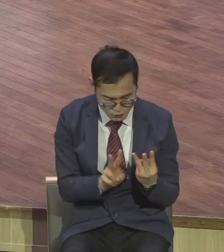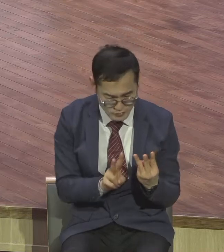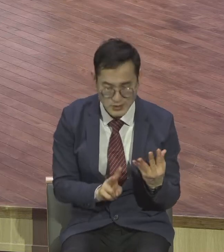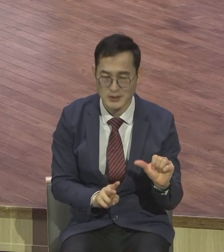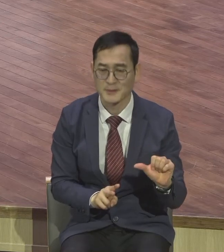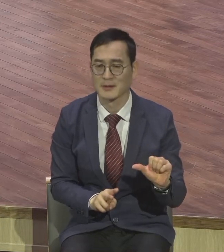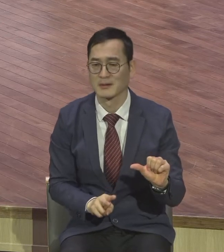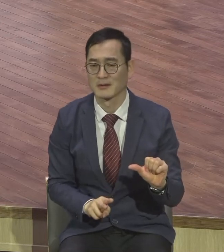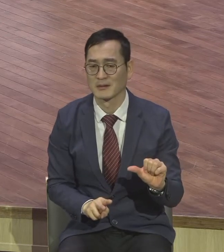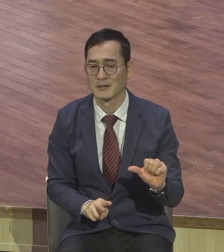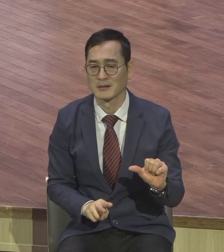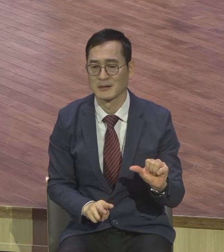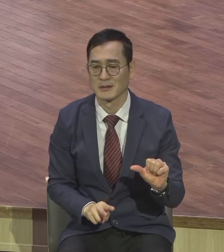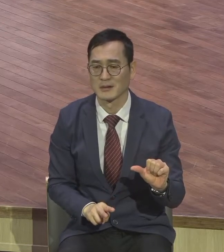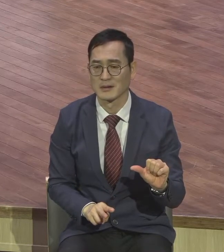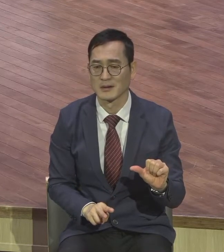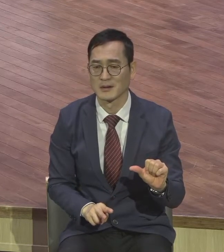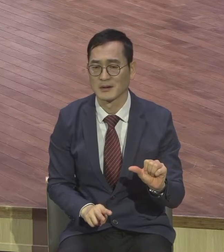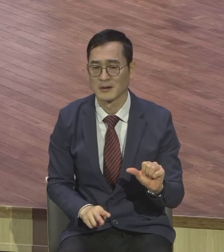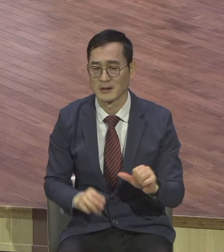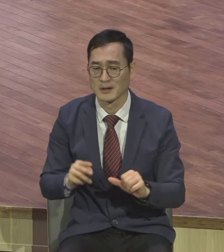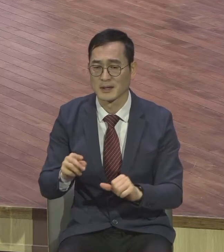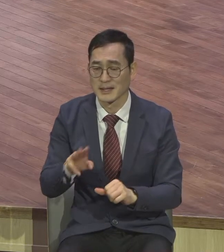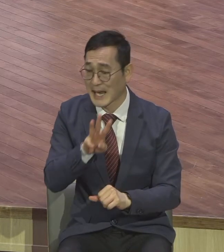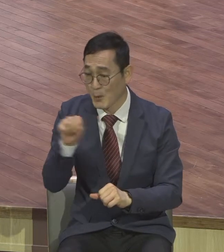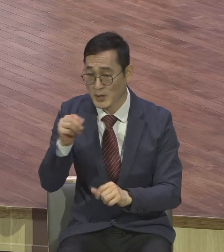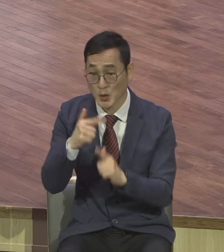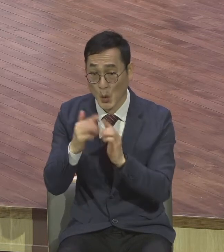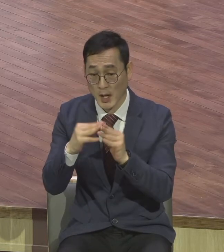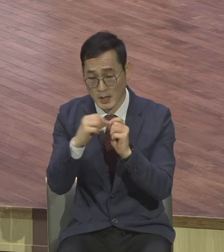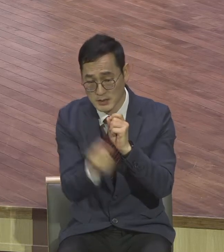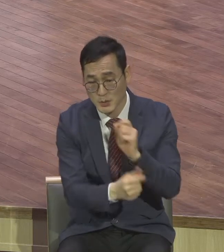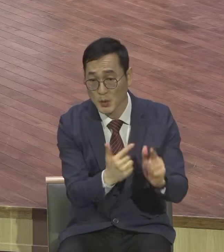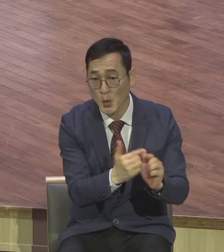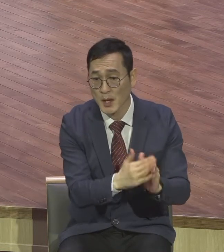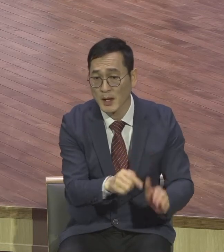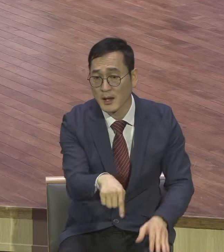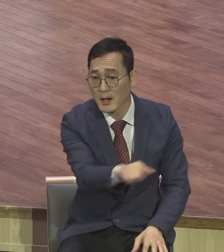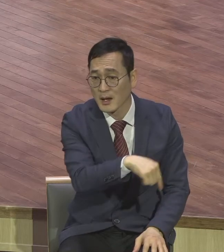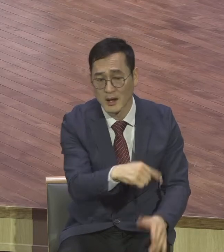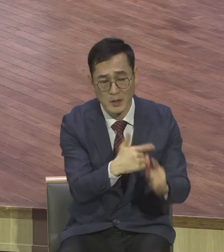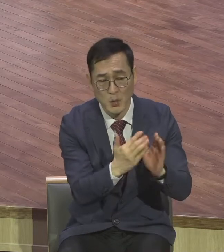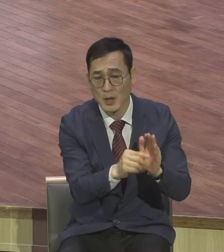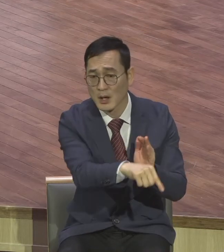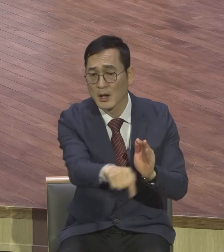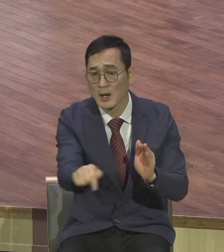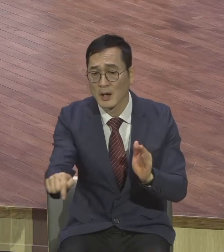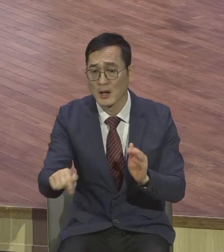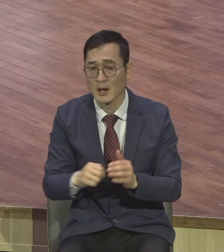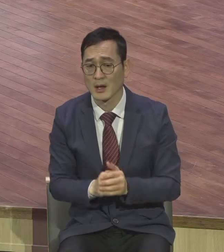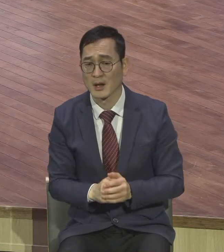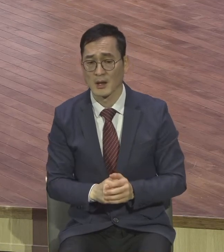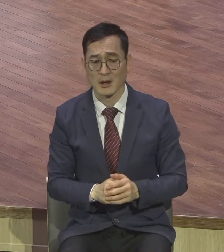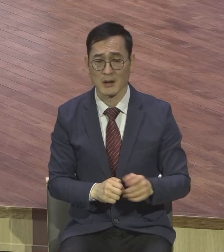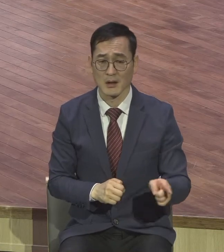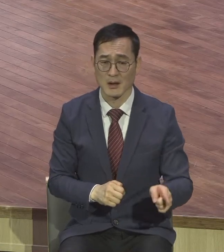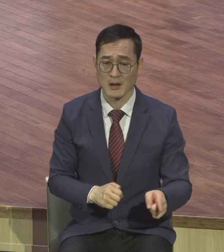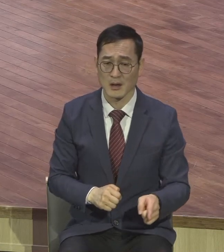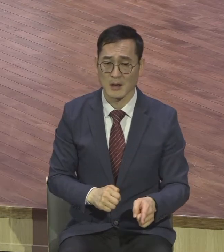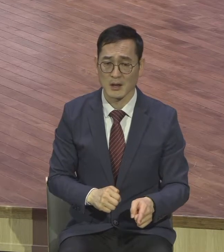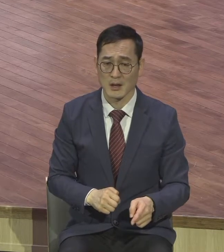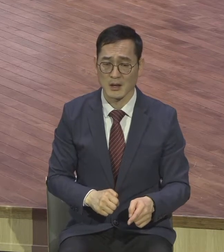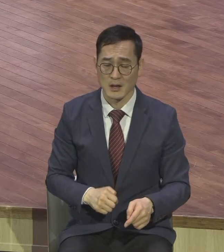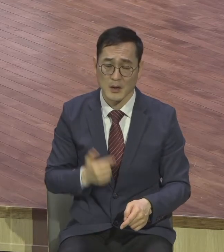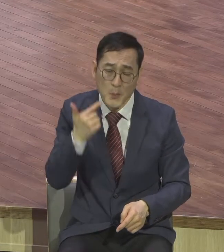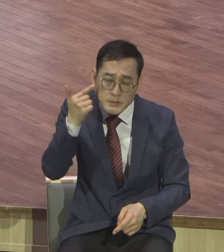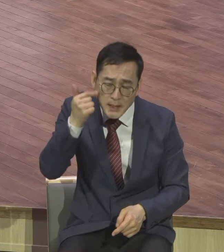지휘교회를 한다고 하면서 교회한다고 하면서 영접 메시지 못하면서 교회를 해요 한 달 이상 백불 받아 먹고 생활도 받아